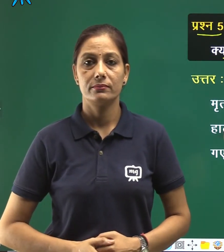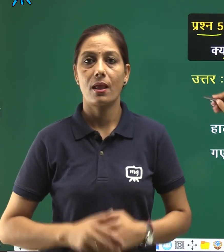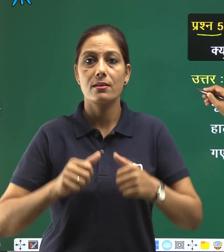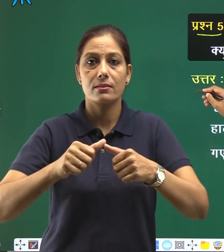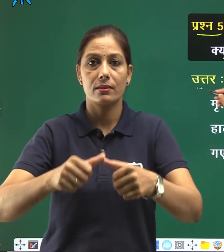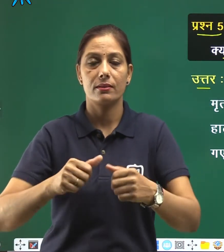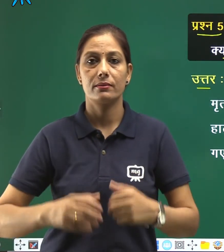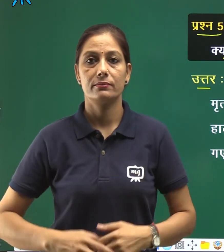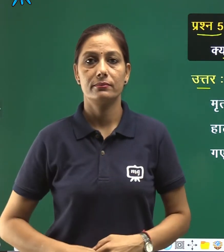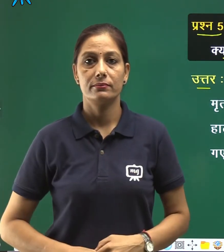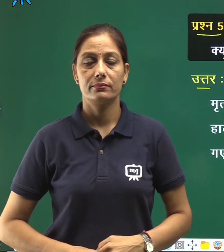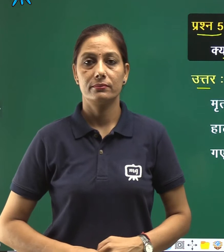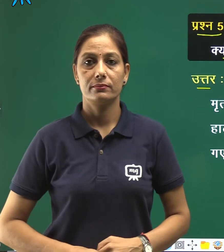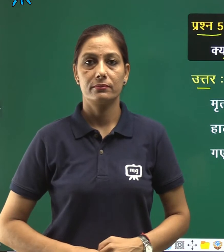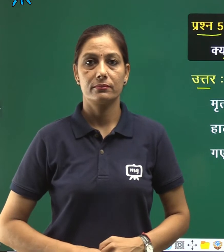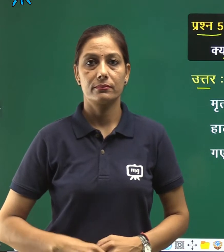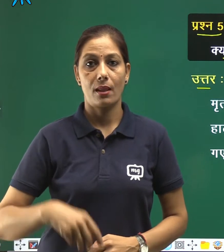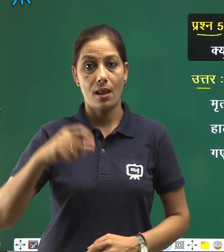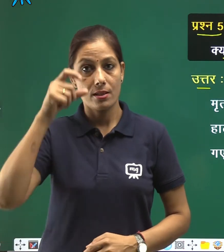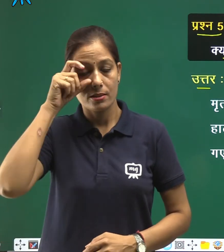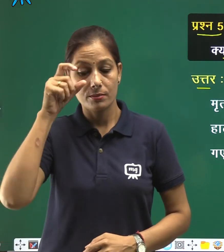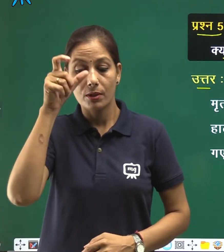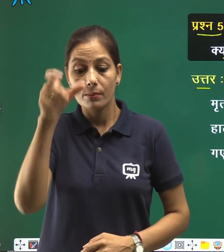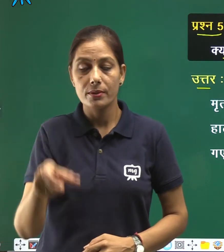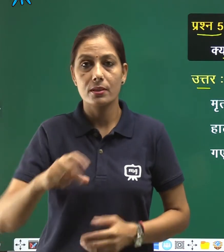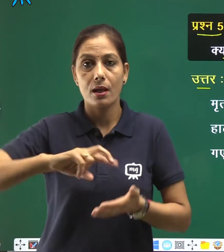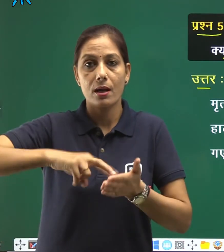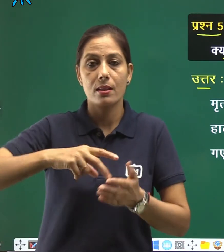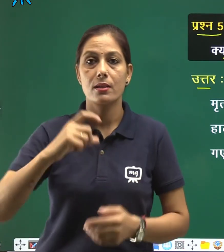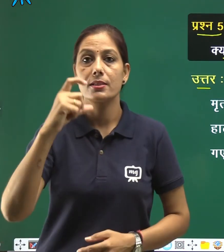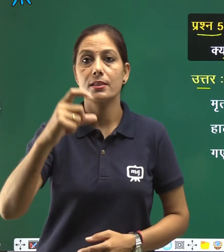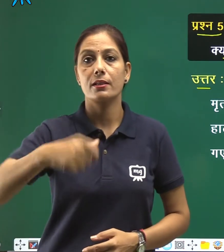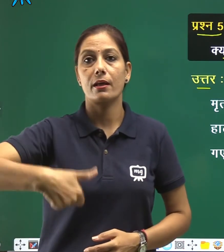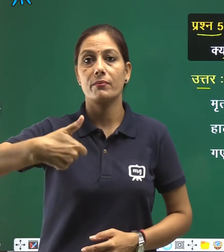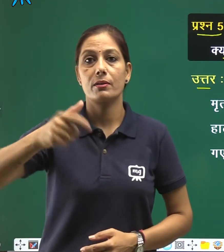उत्तर है चश्मे वाले अर्थात कैप्टन